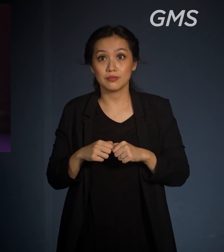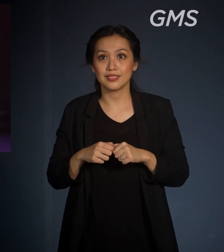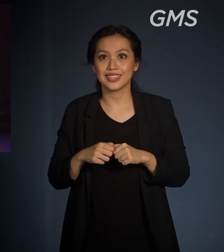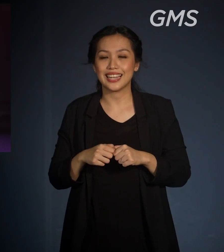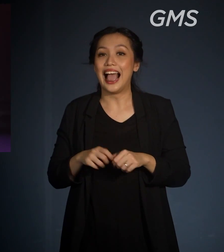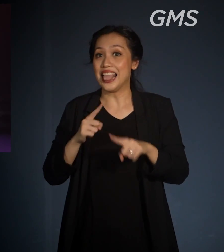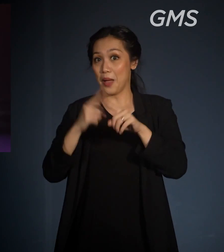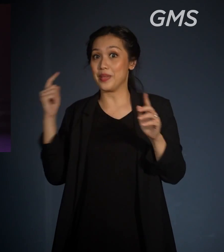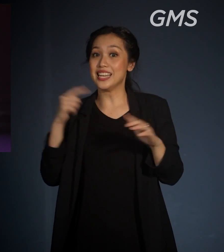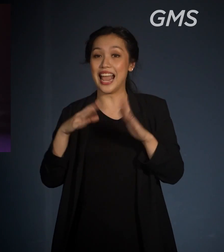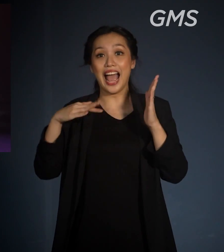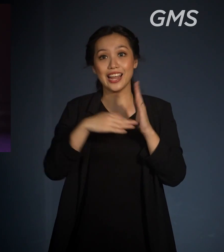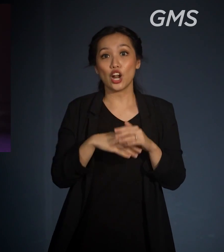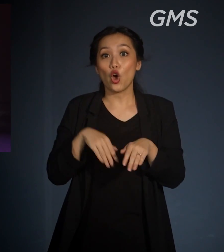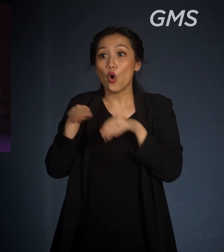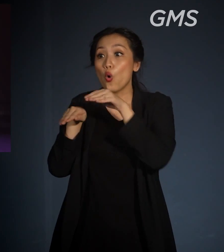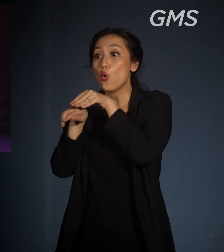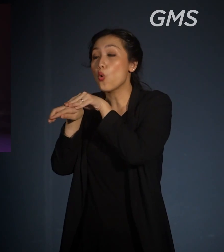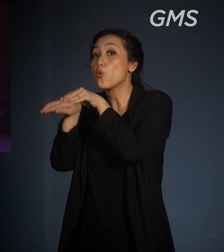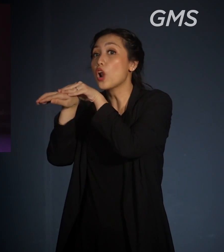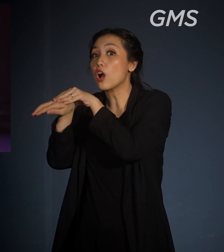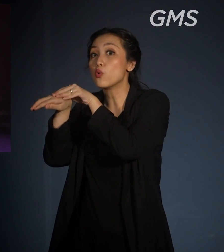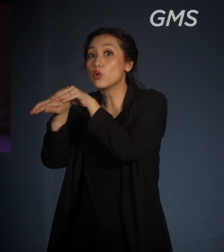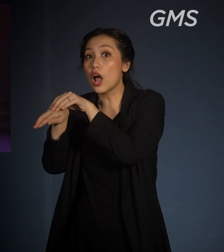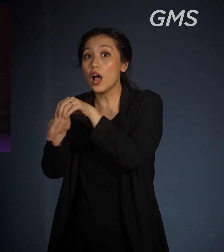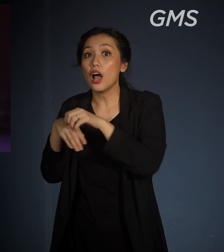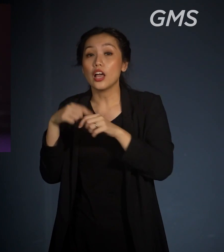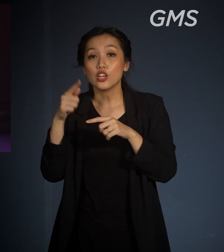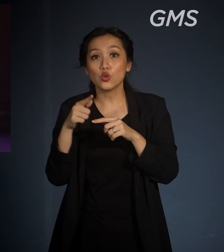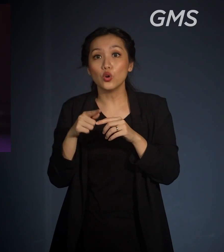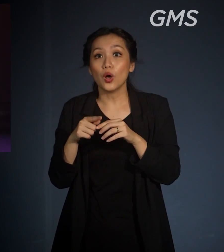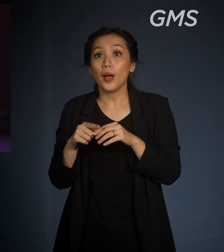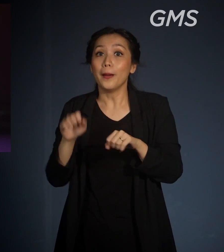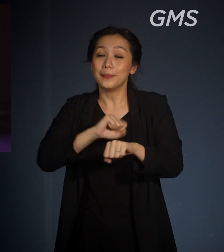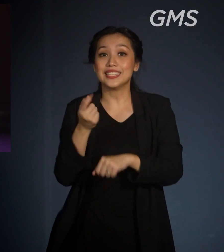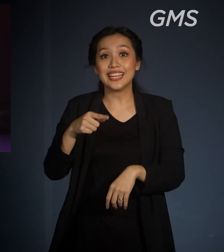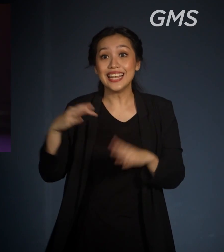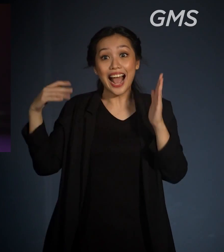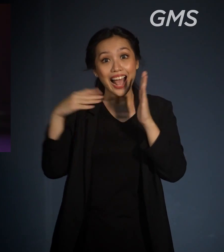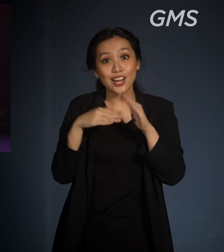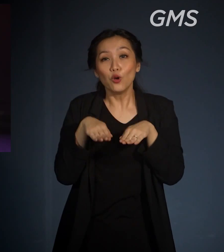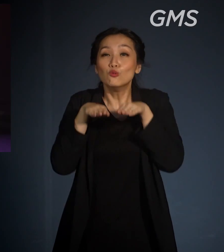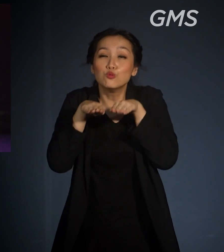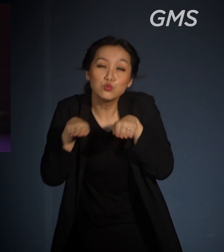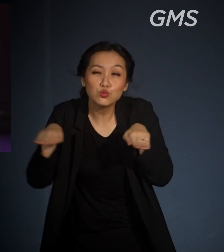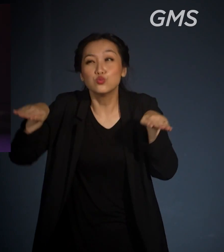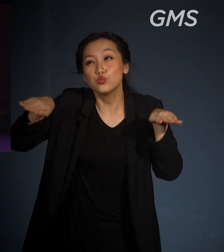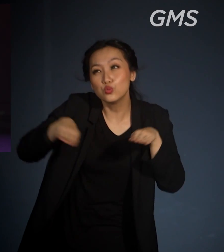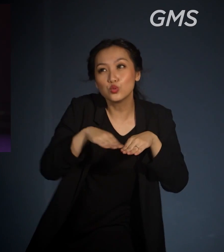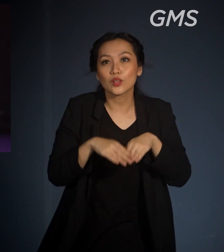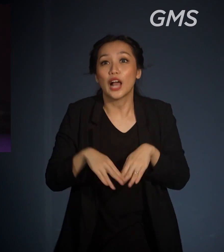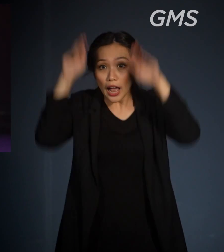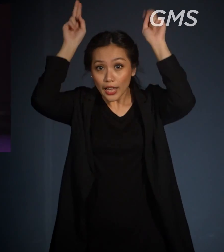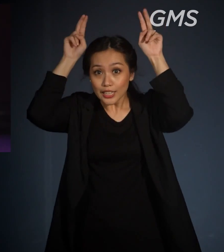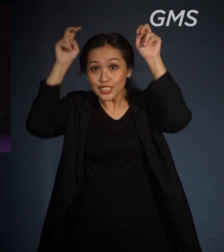bisa berenang. Itulah sebabnya Tuhan mau kalau Anda ingin kembangkan potensi Anda harus sadari kekuatan-kekuatan dalam